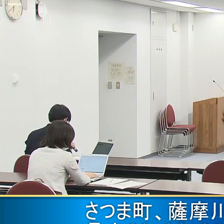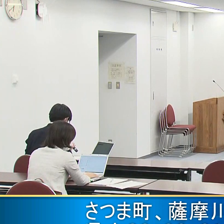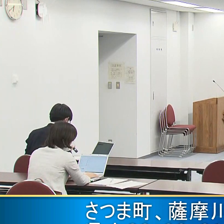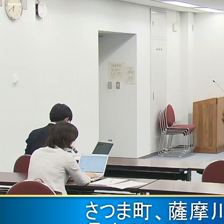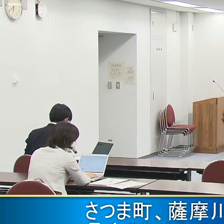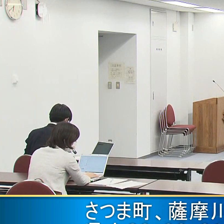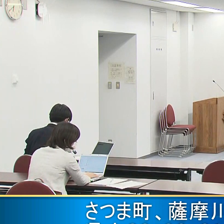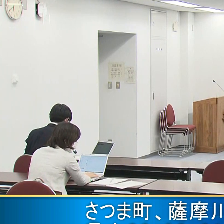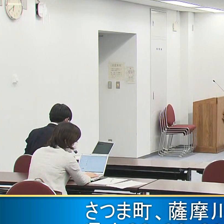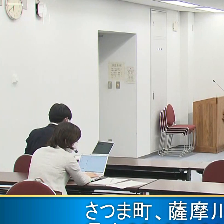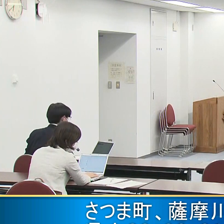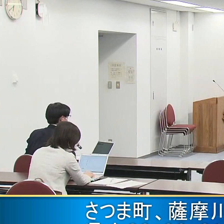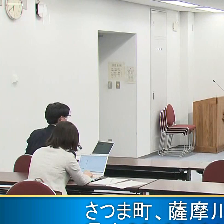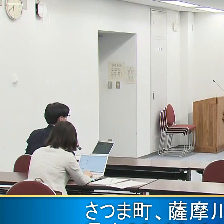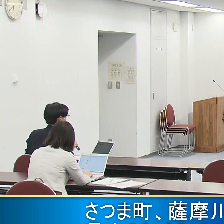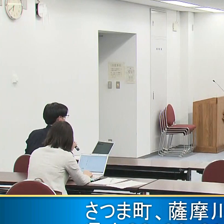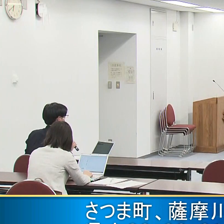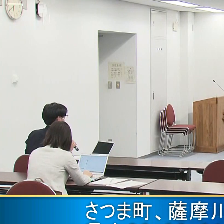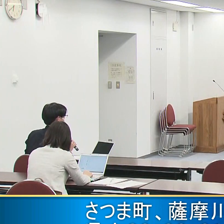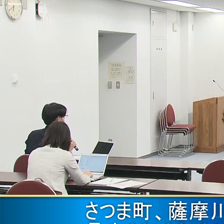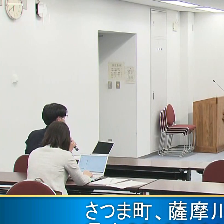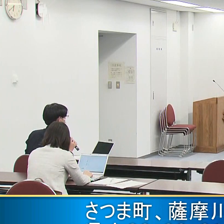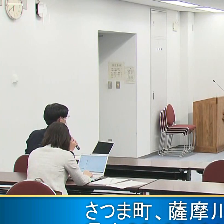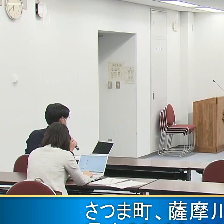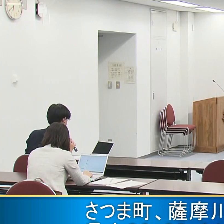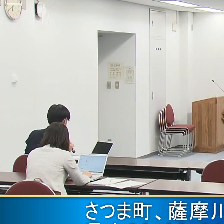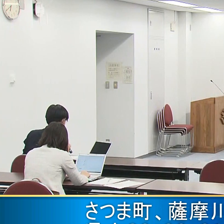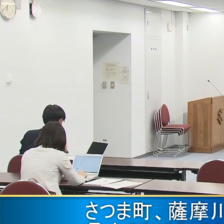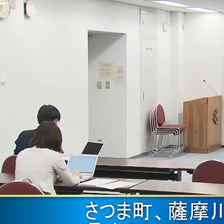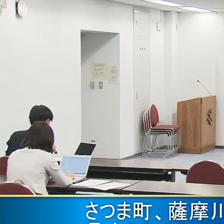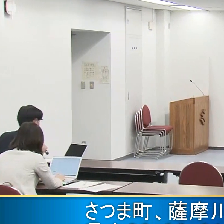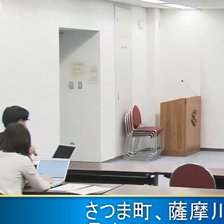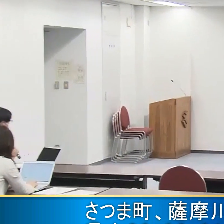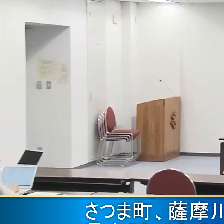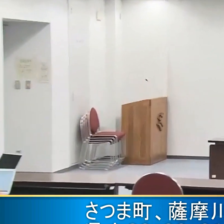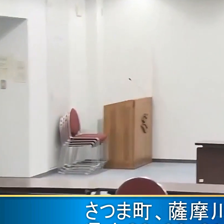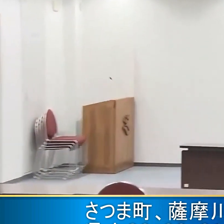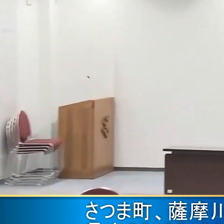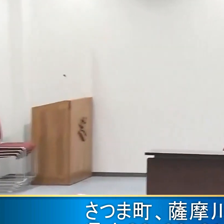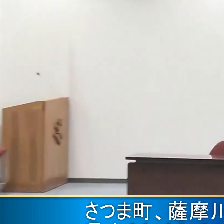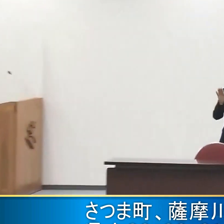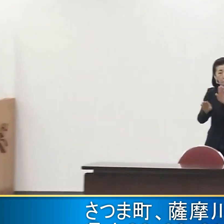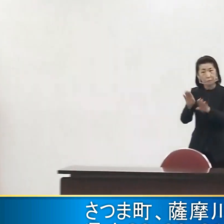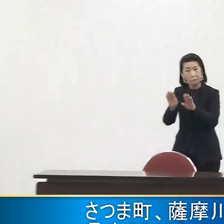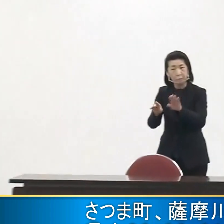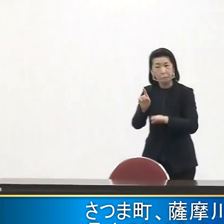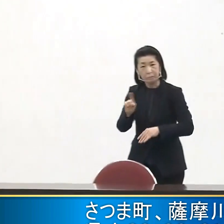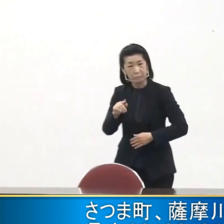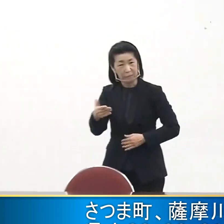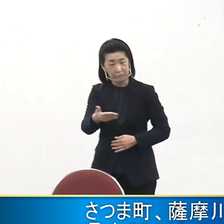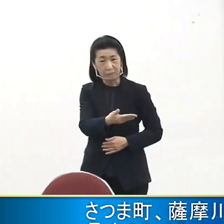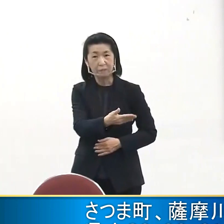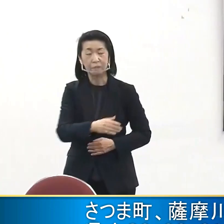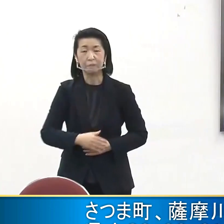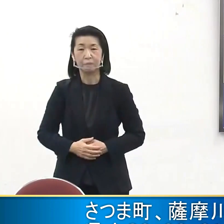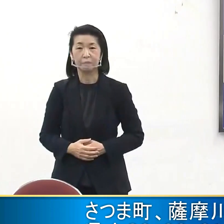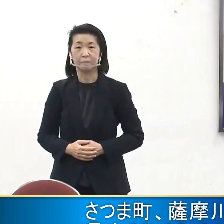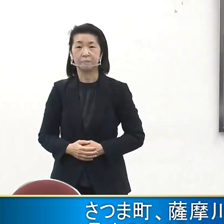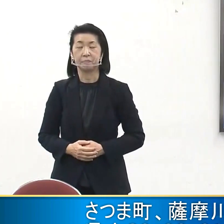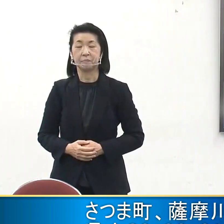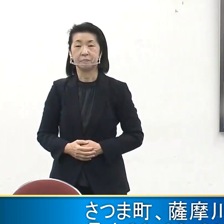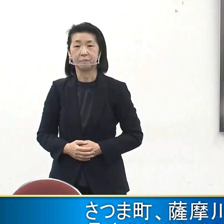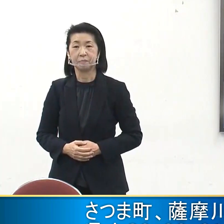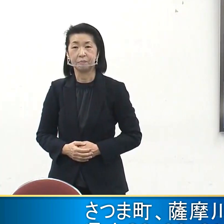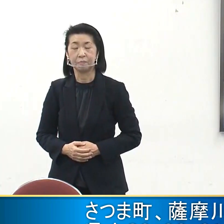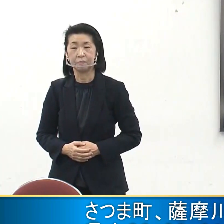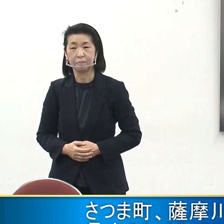90番目はですね、接待を伴う飲食店ということですが、 はいはい、 この飲食店の形態について何か言えることはありますでしょうか。 形態